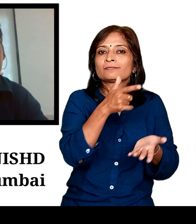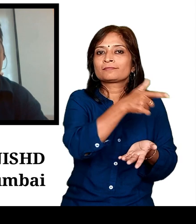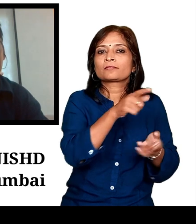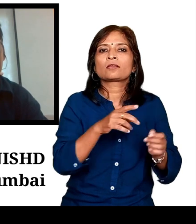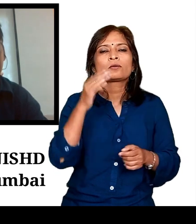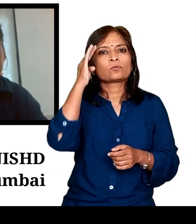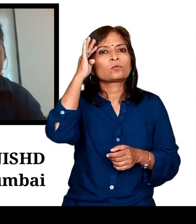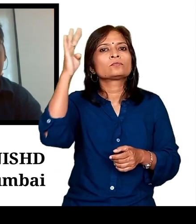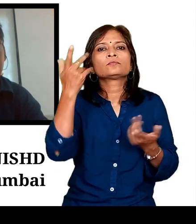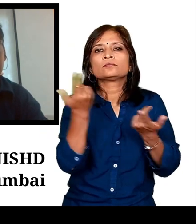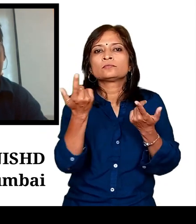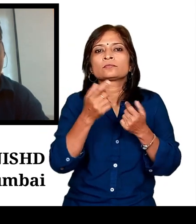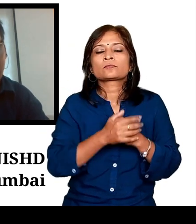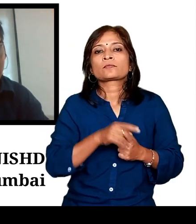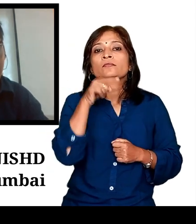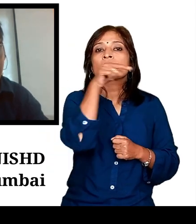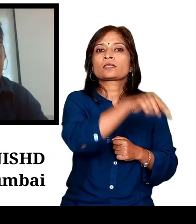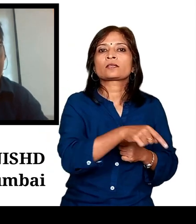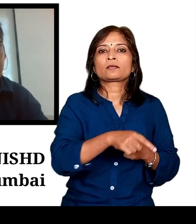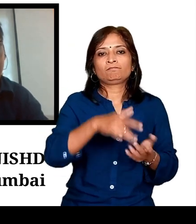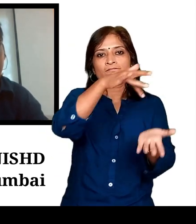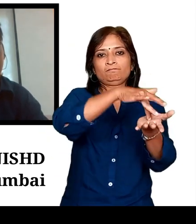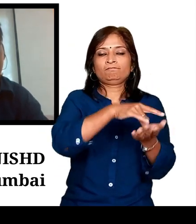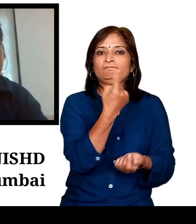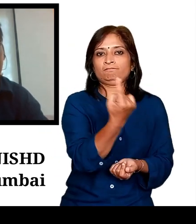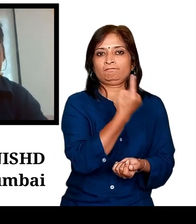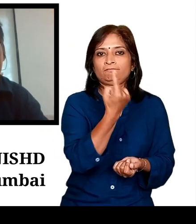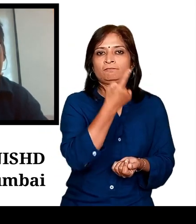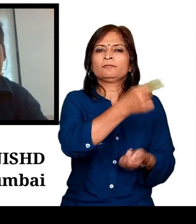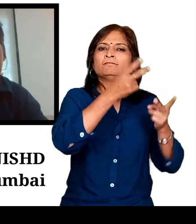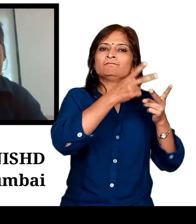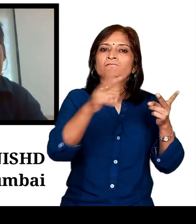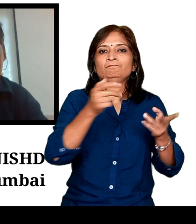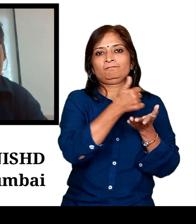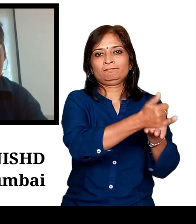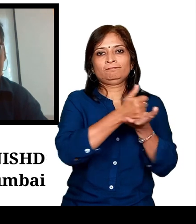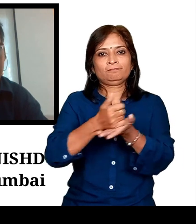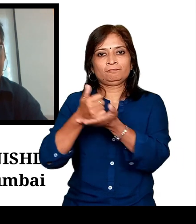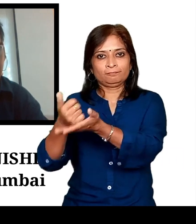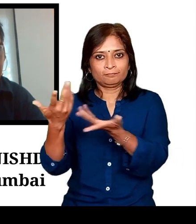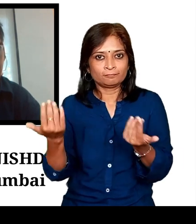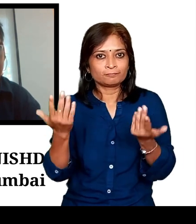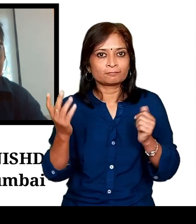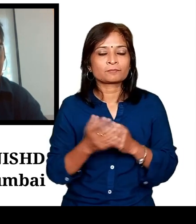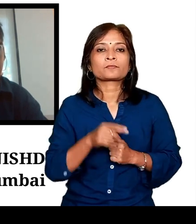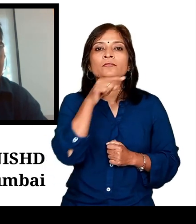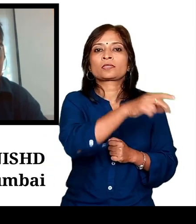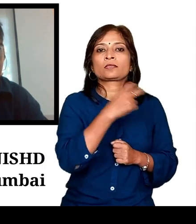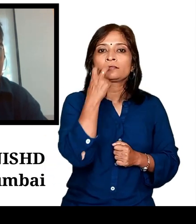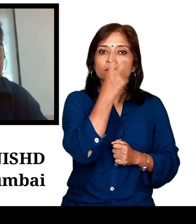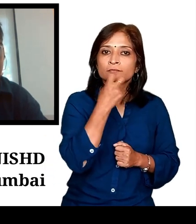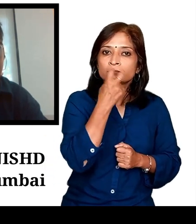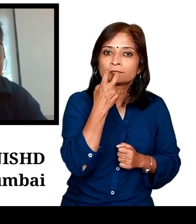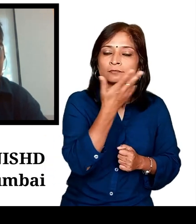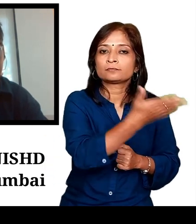कि कोई भी एक अंडर वन रूफ वी कैन प्रोवाइड डिफरेंट डिफरेंट सर्विसेज। सो लाइक स्पीच थेरेपी विल